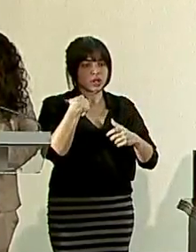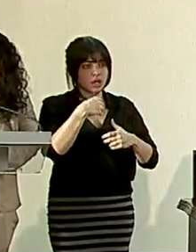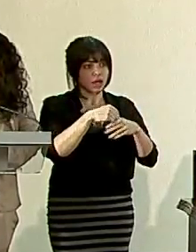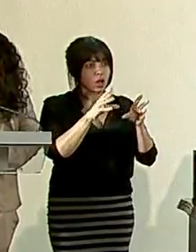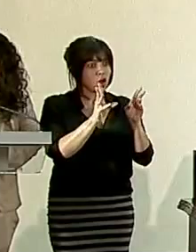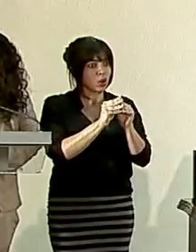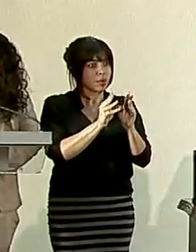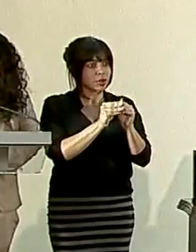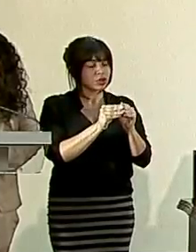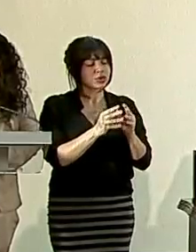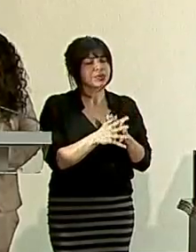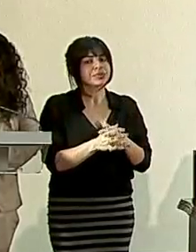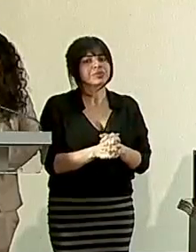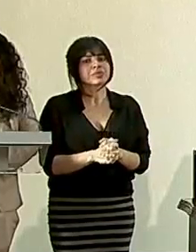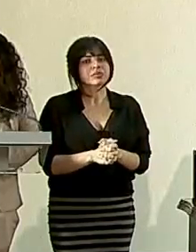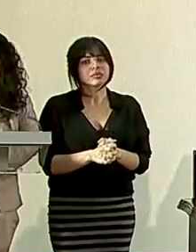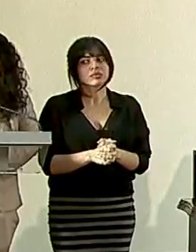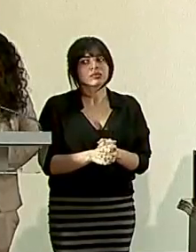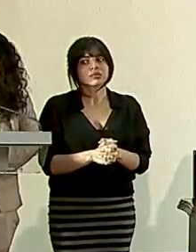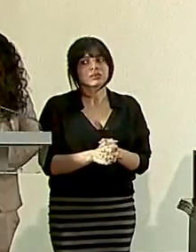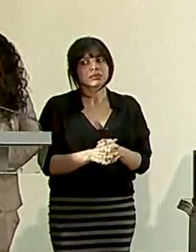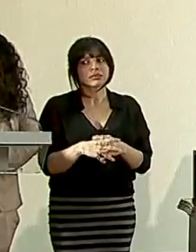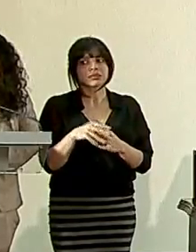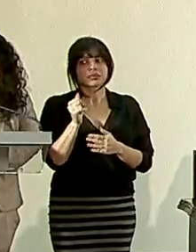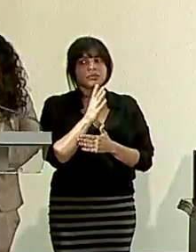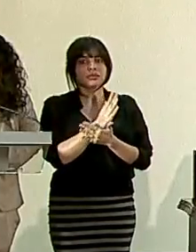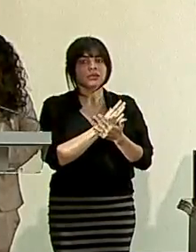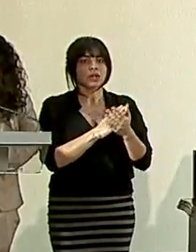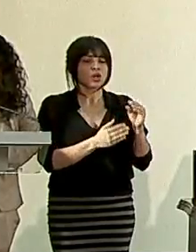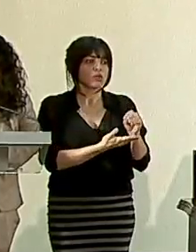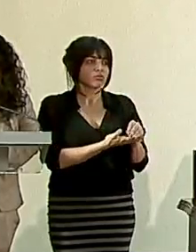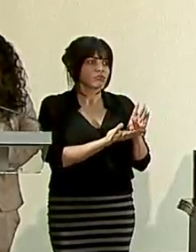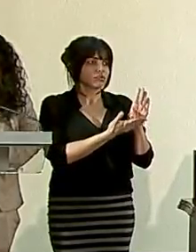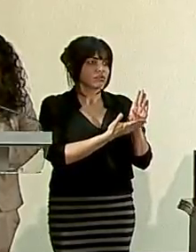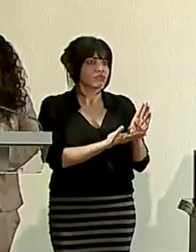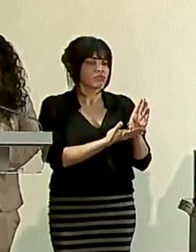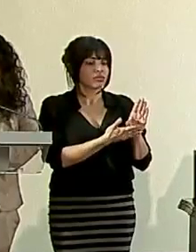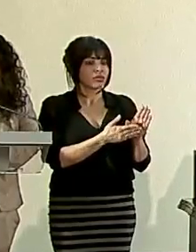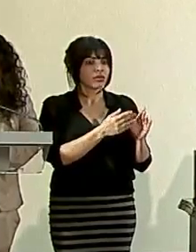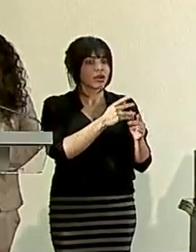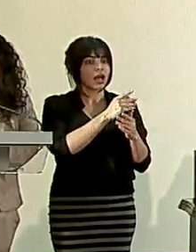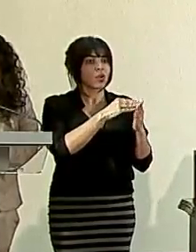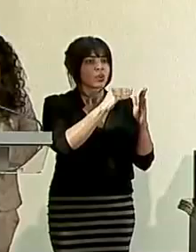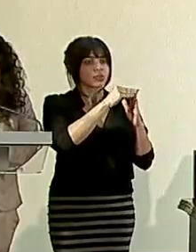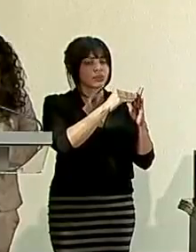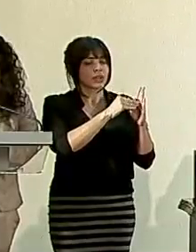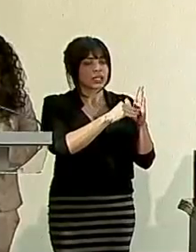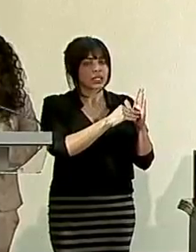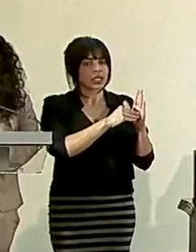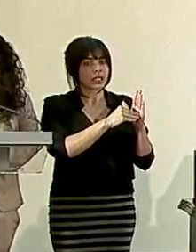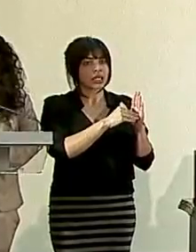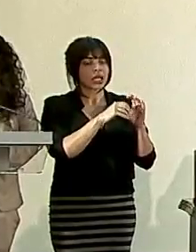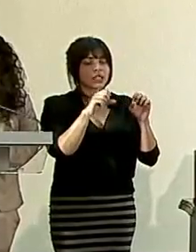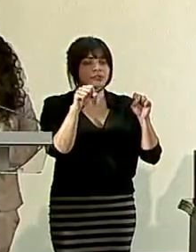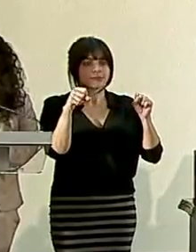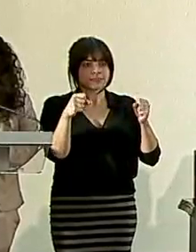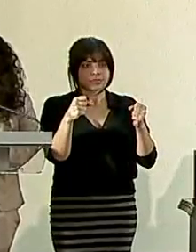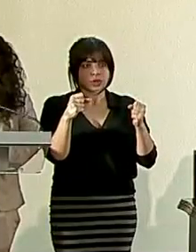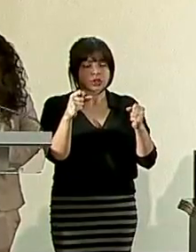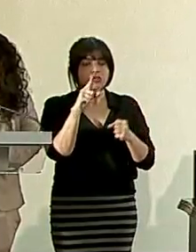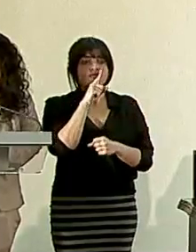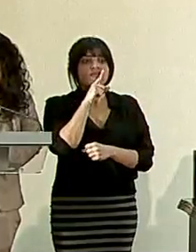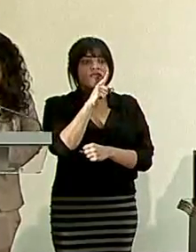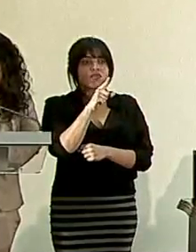comisión y algunos aumentos más bien en partidas, el recorte